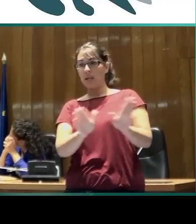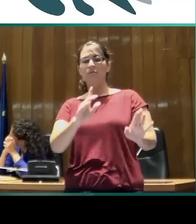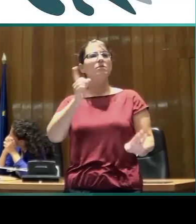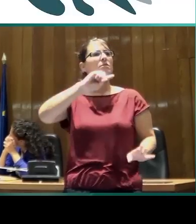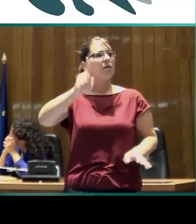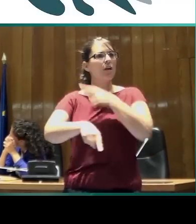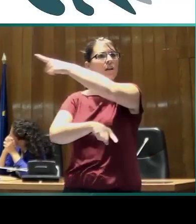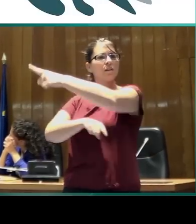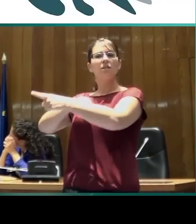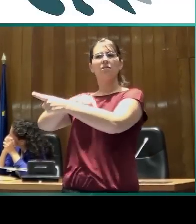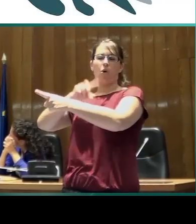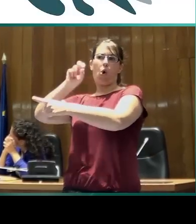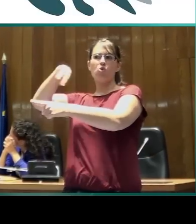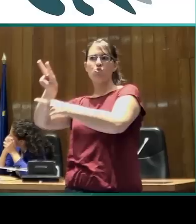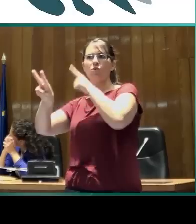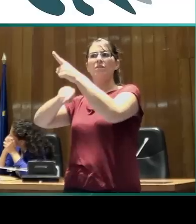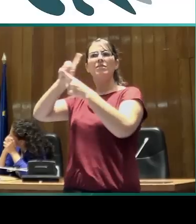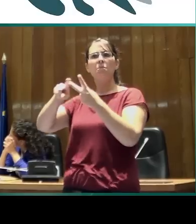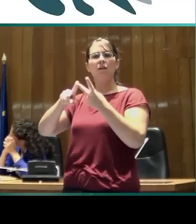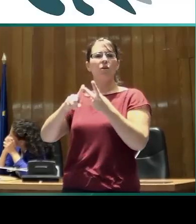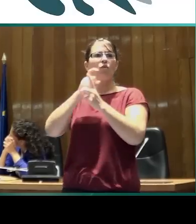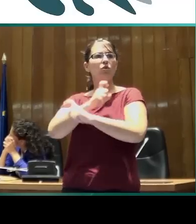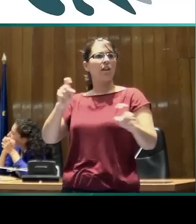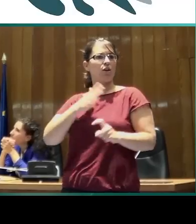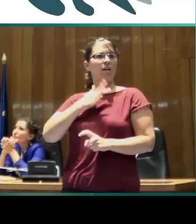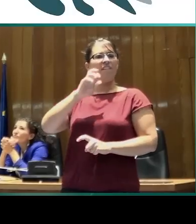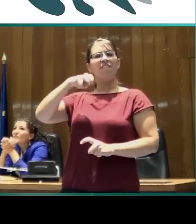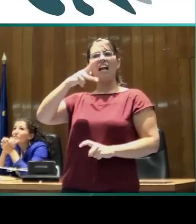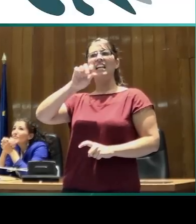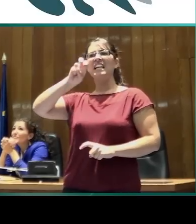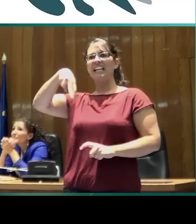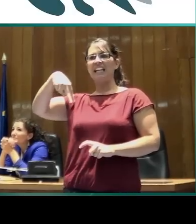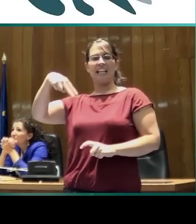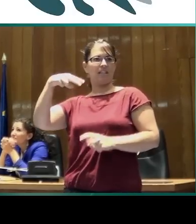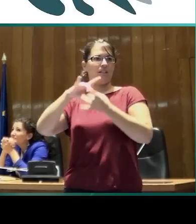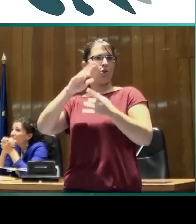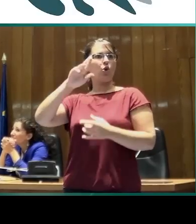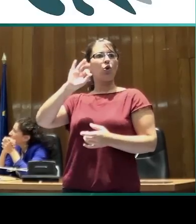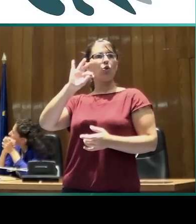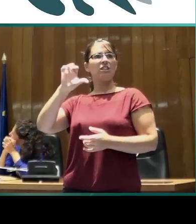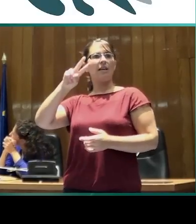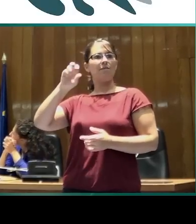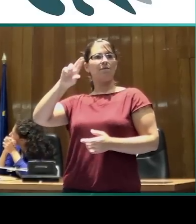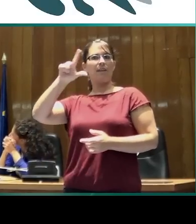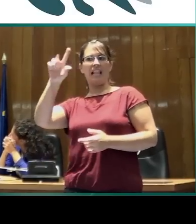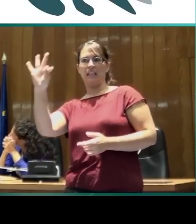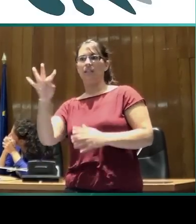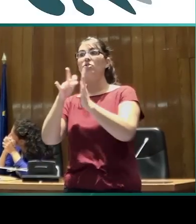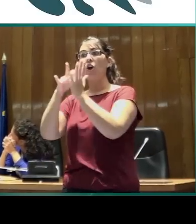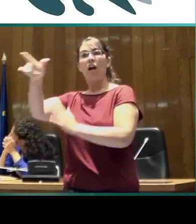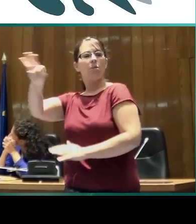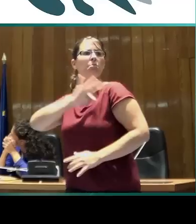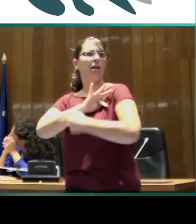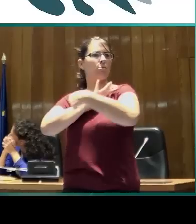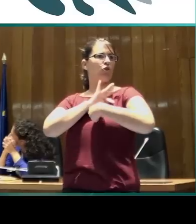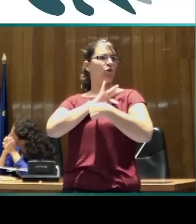Organización de las Naciones Unidas y la Fundación Franklin de Lanos Roosevelt, concediendo a nuestro país el Premio Franklin de Lanos Roosevelt. Este